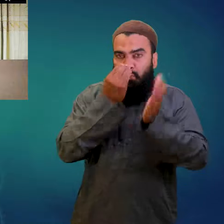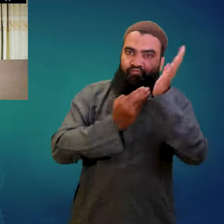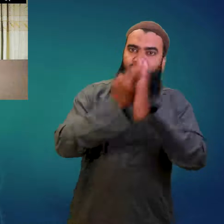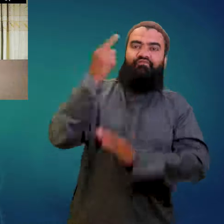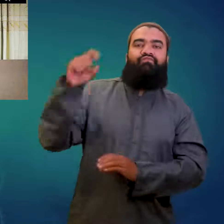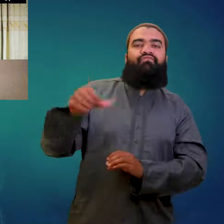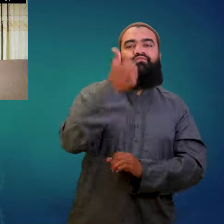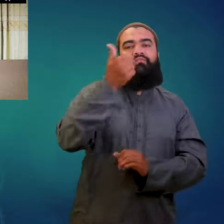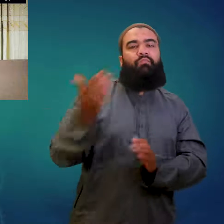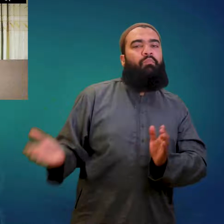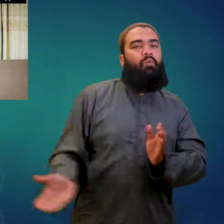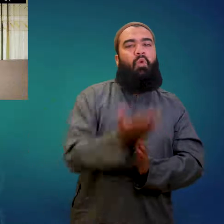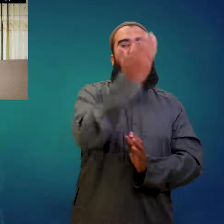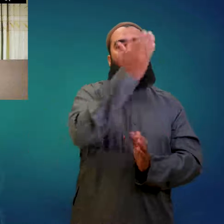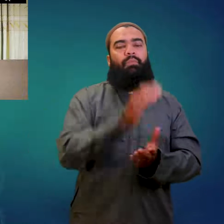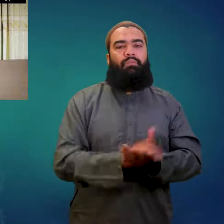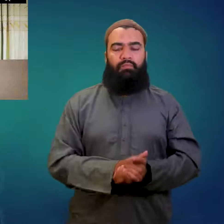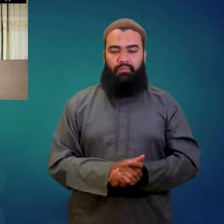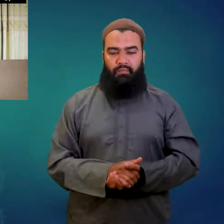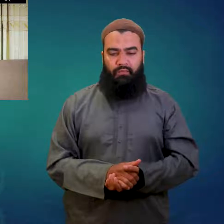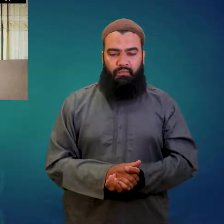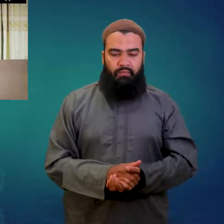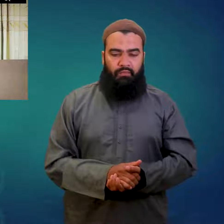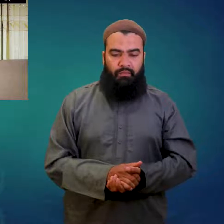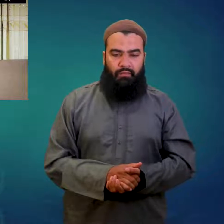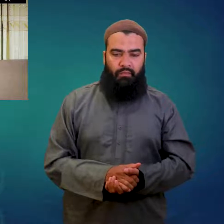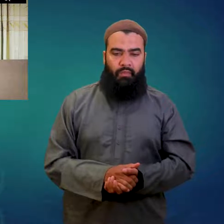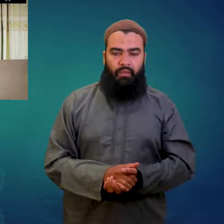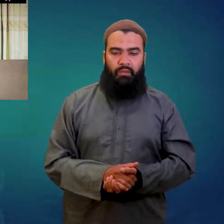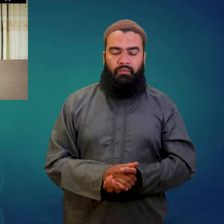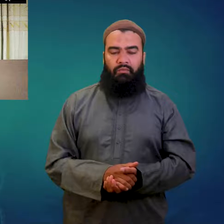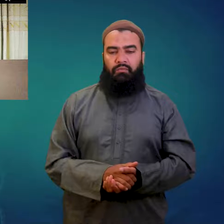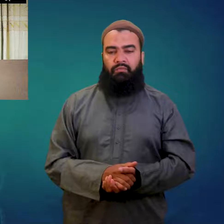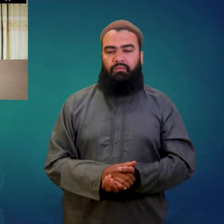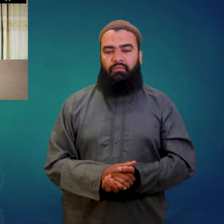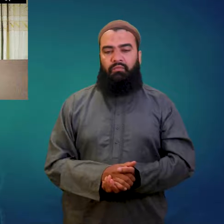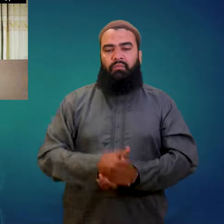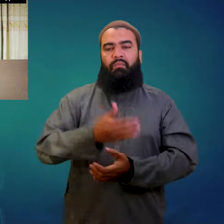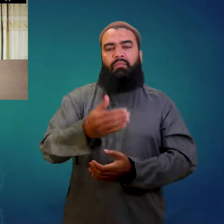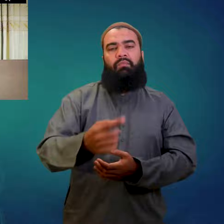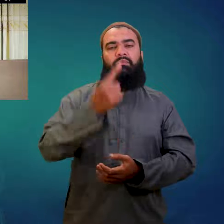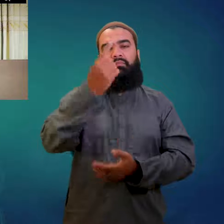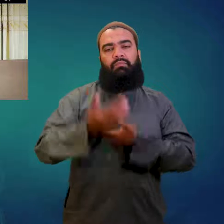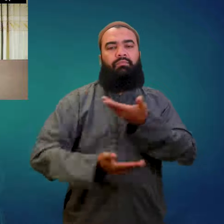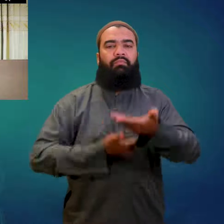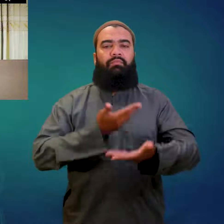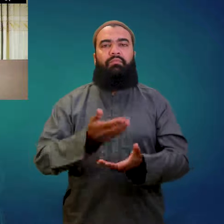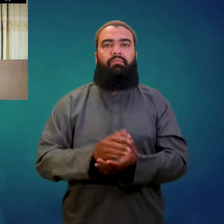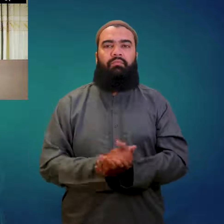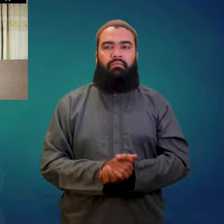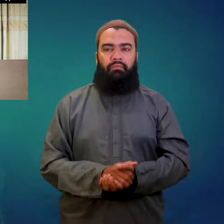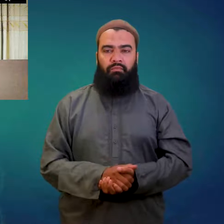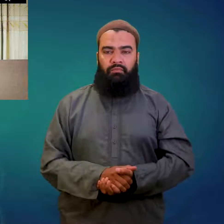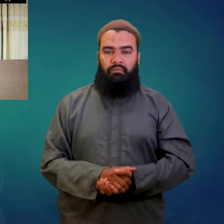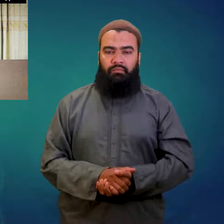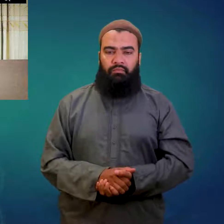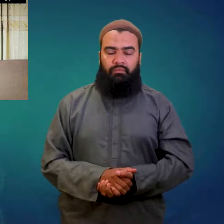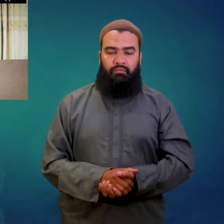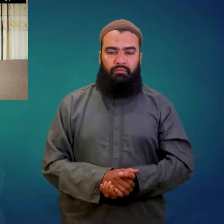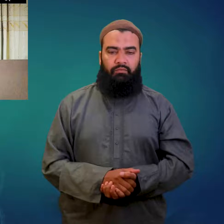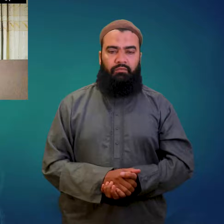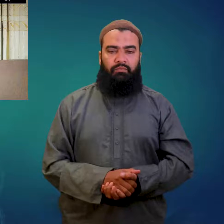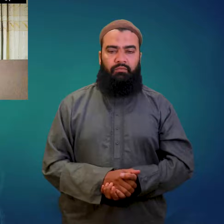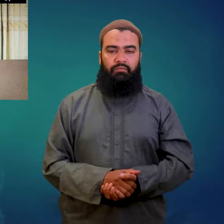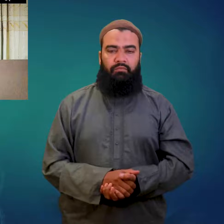پانے والے ہیں۔ رکوع نمبر 6 آیت نمبر 18 یا ایھا الذین آمنوا